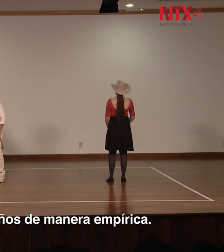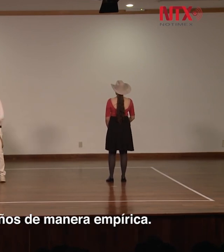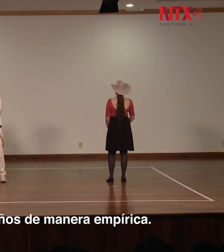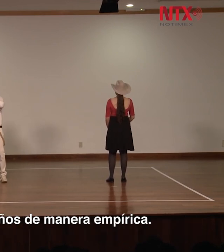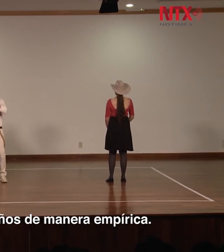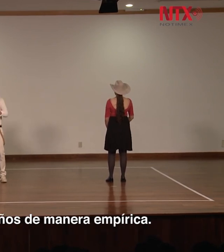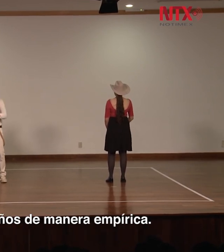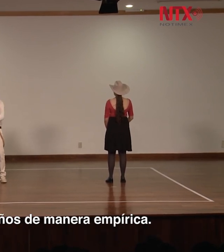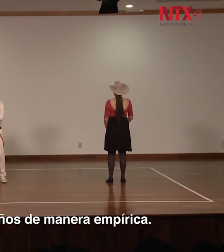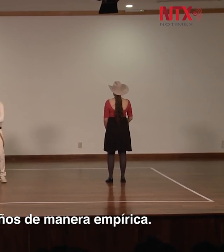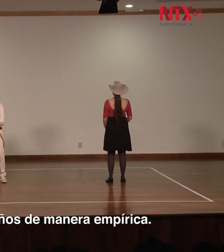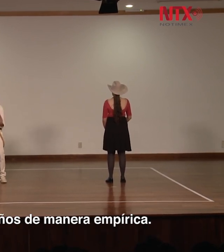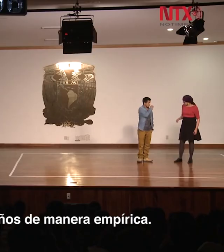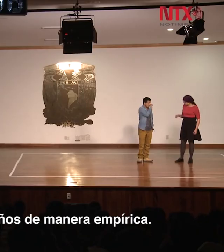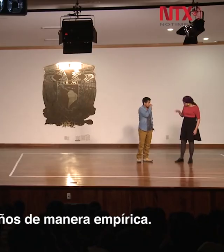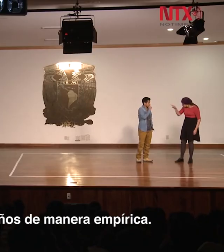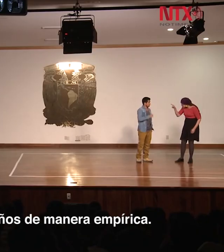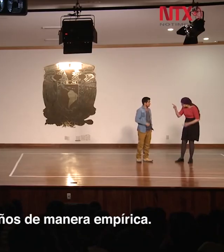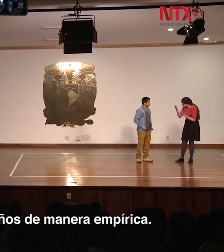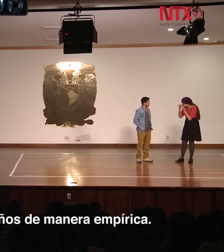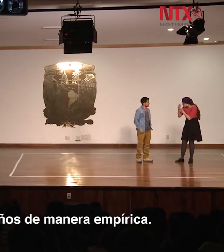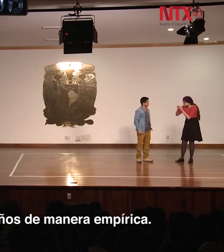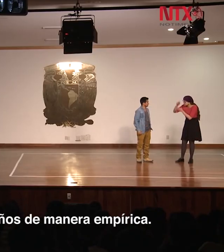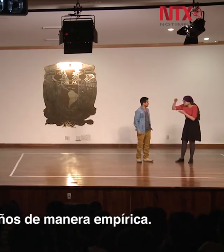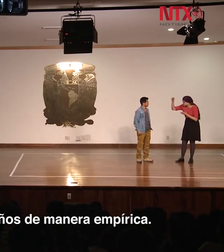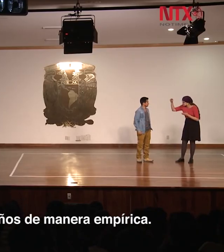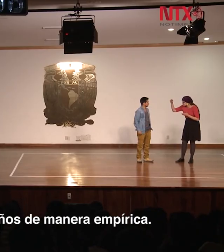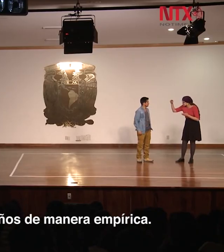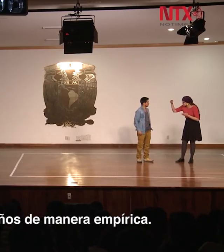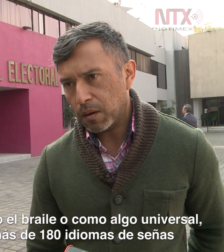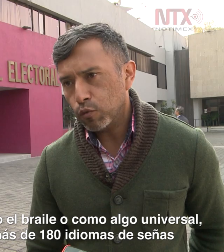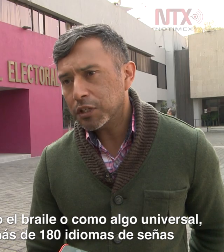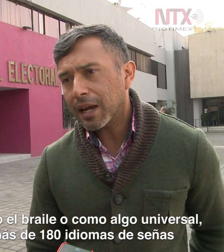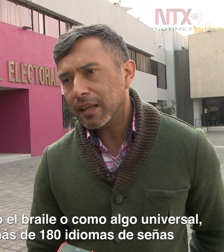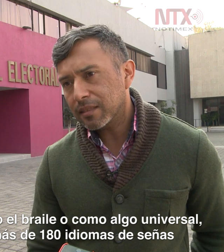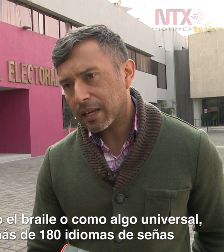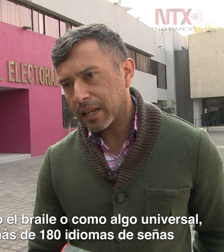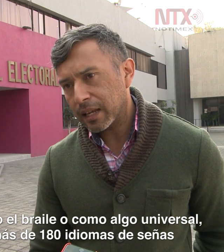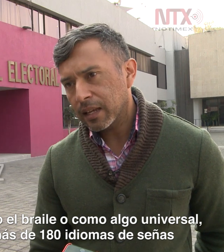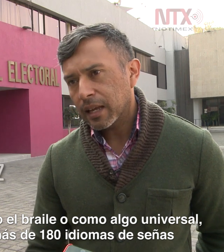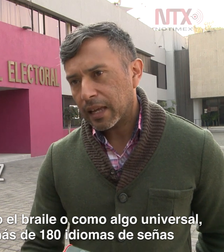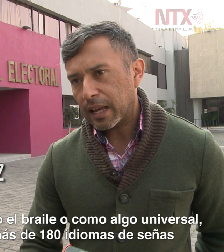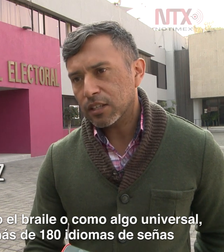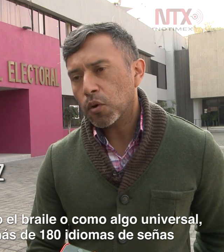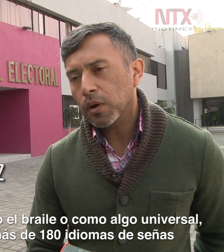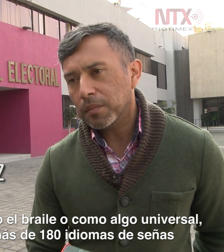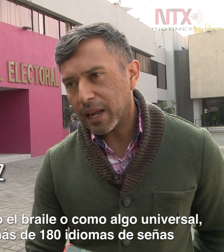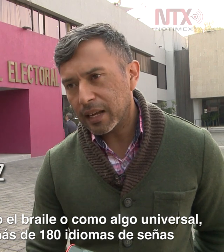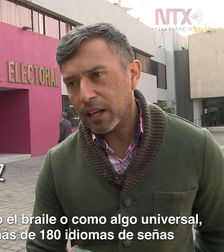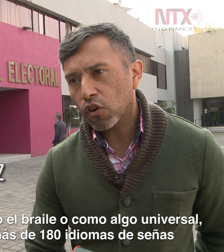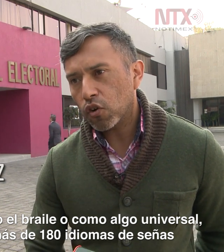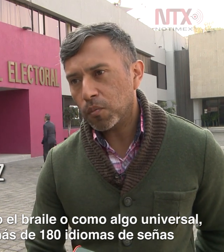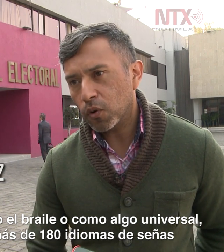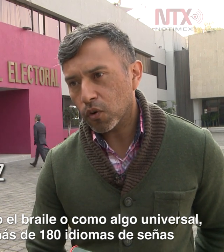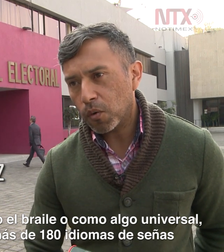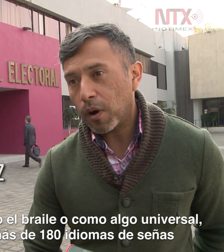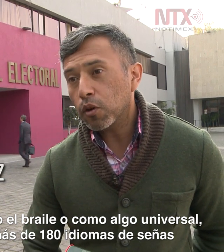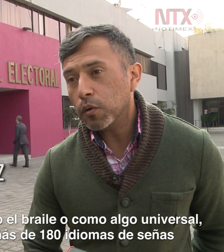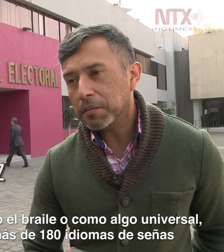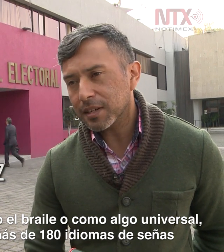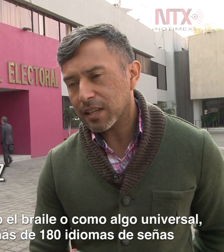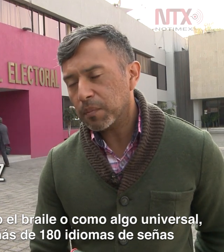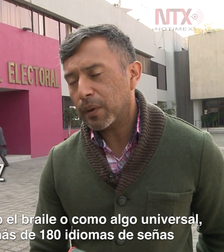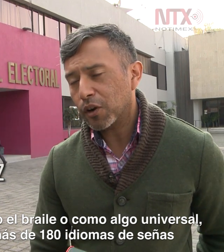señas. Ya llevo 18 años de manera empírica. Mucha gente cree que es como el braille o como